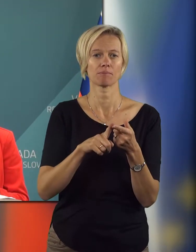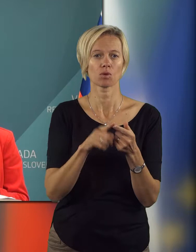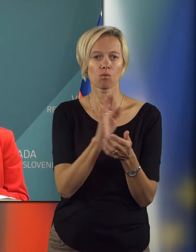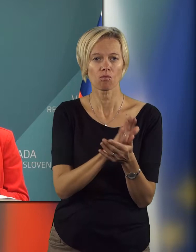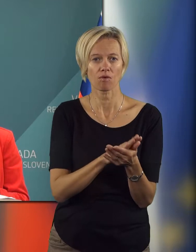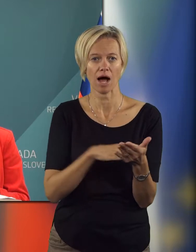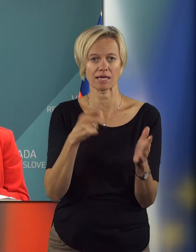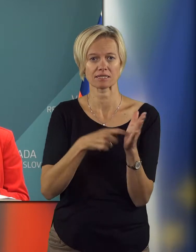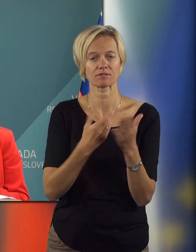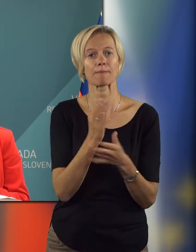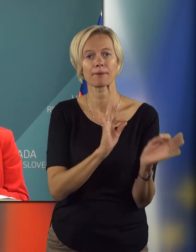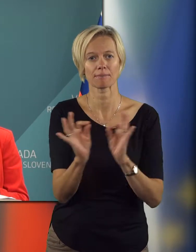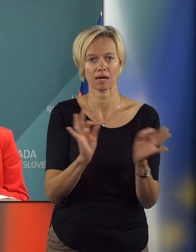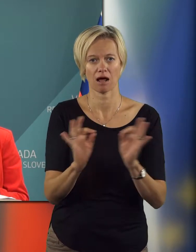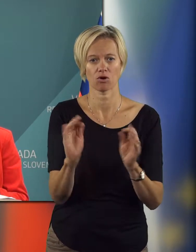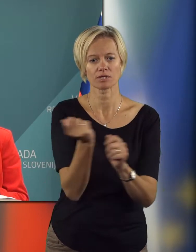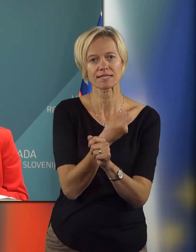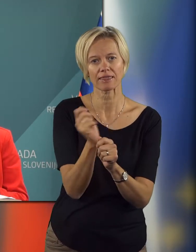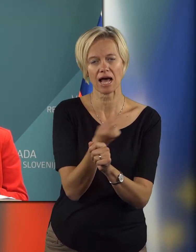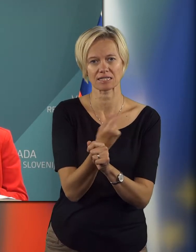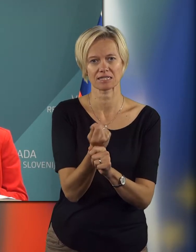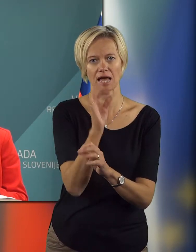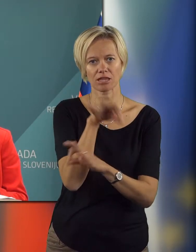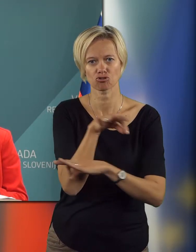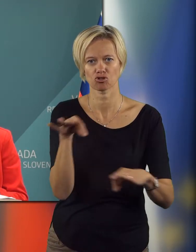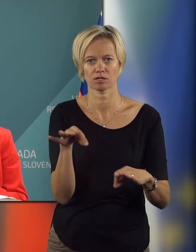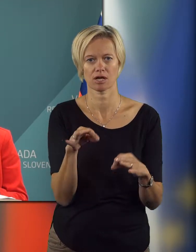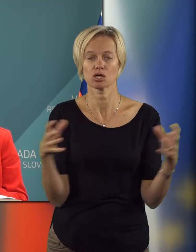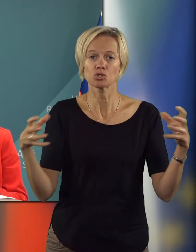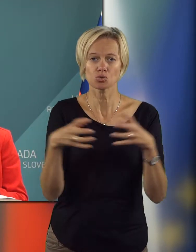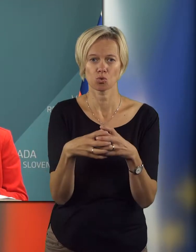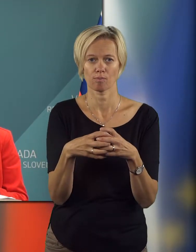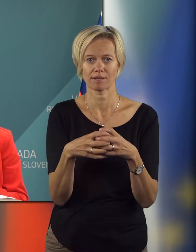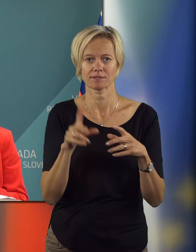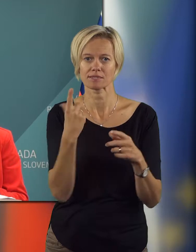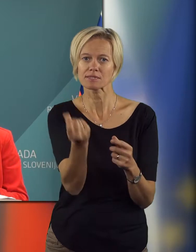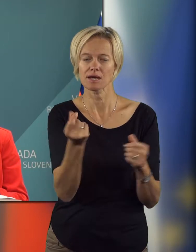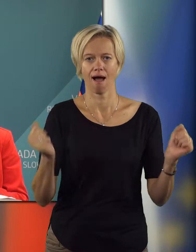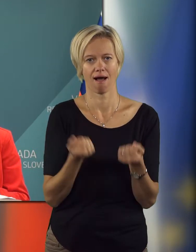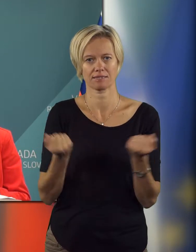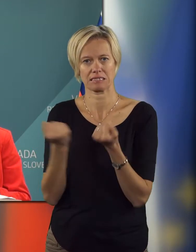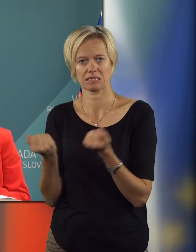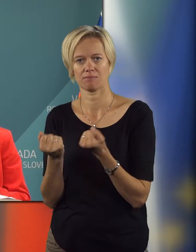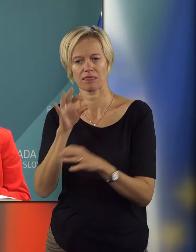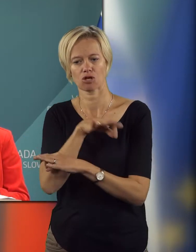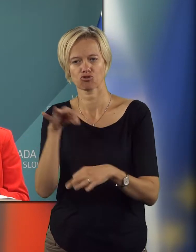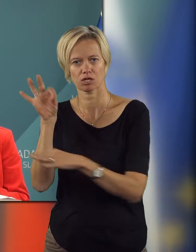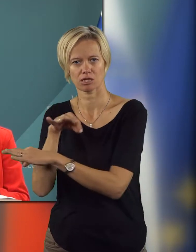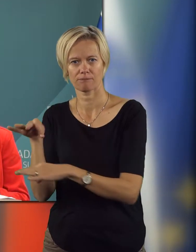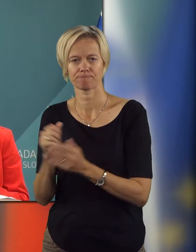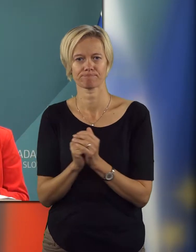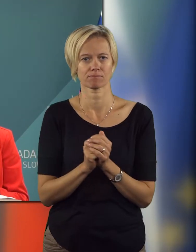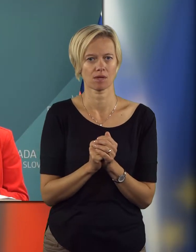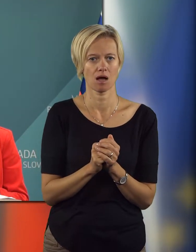uvaja zahtevo za pripravo sanacijskega načrta skupaj z akcijskimi